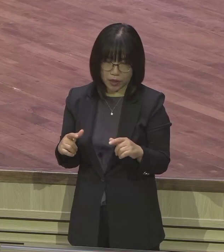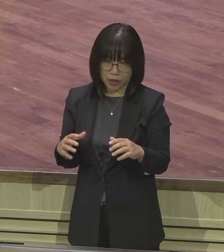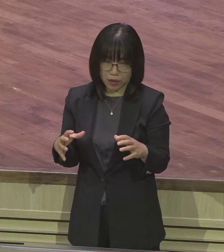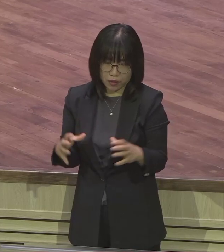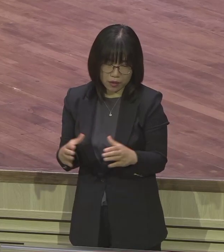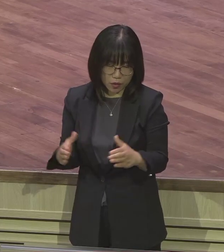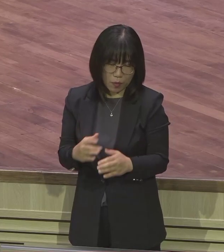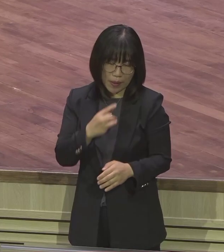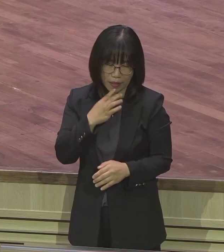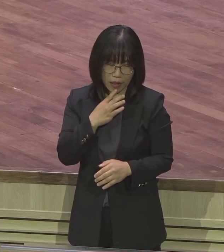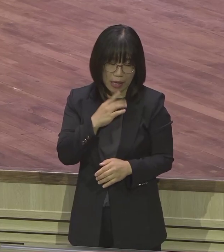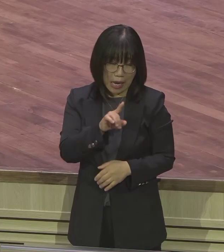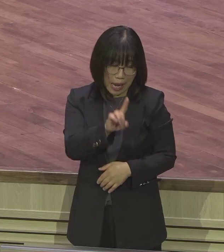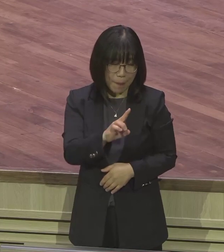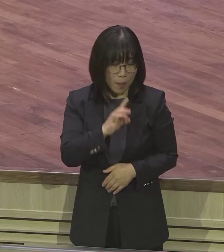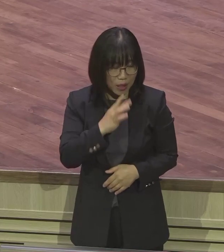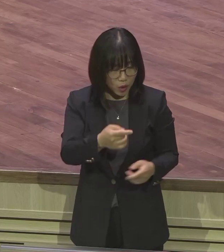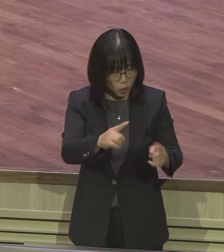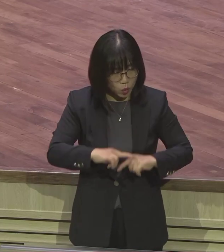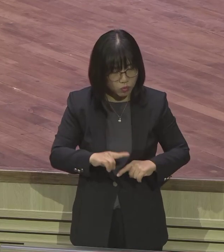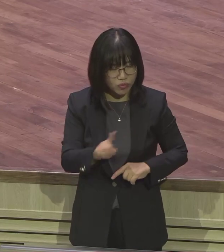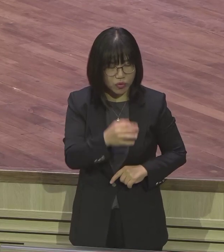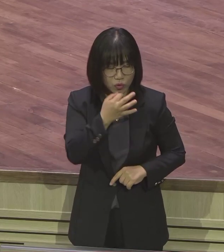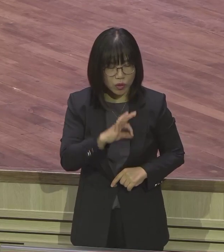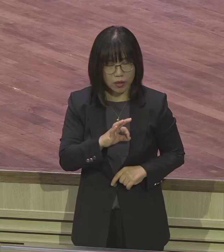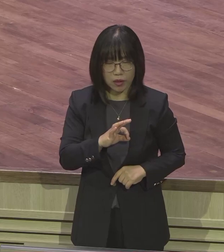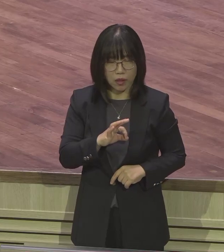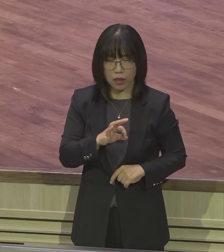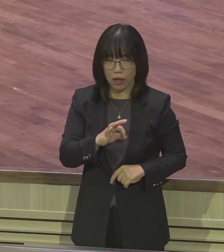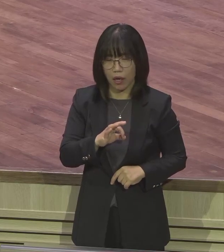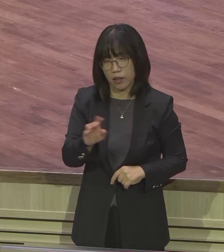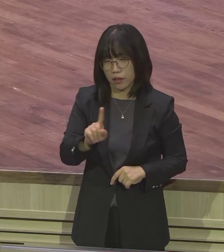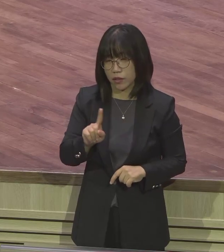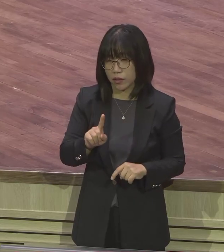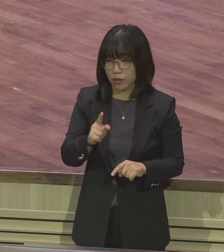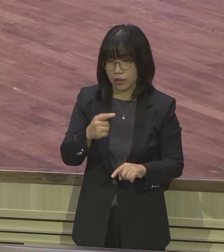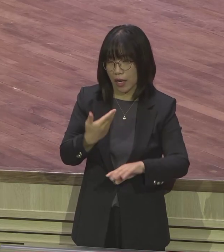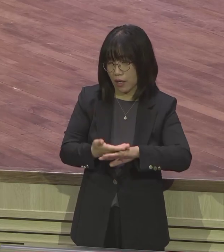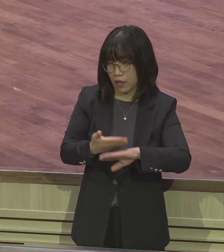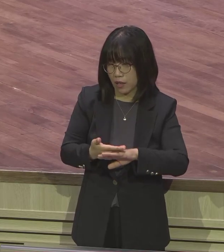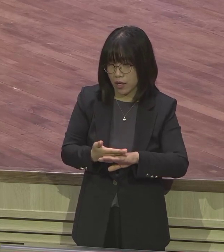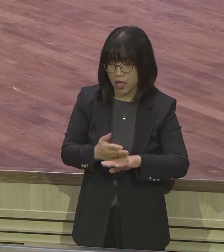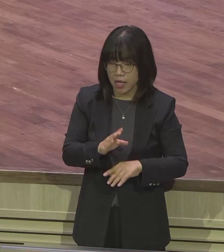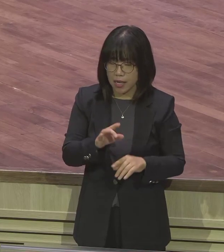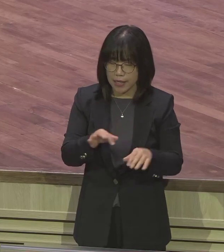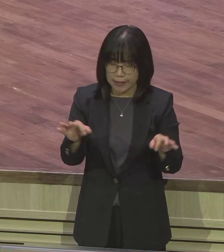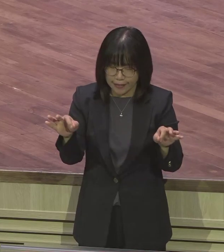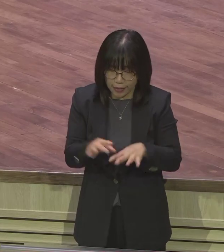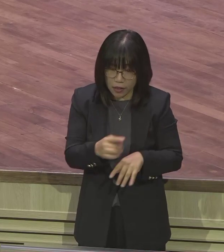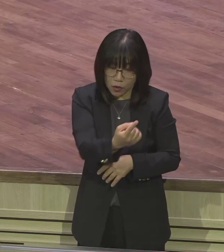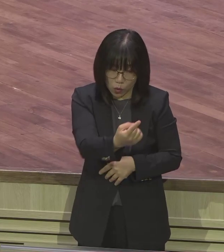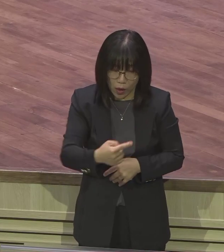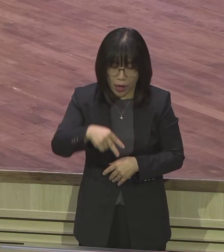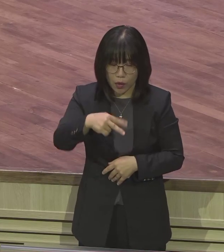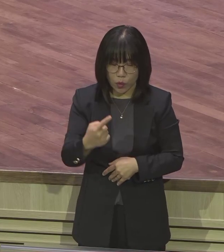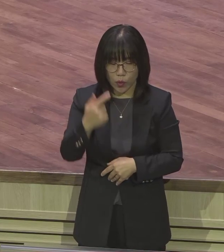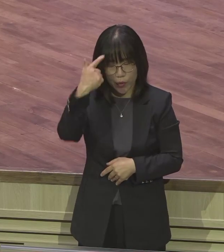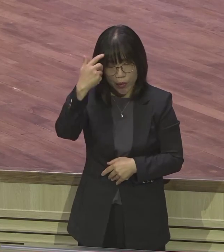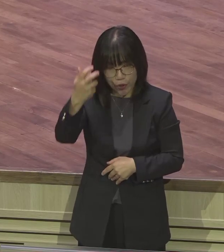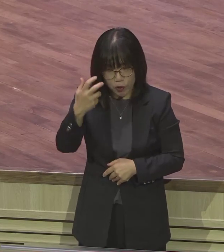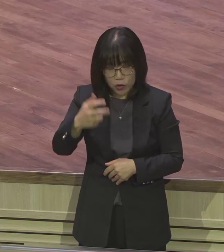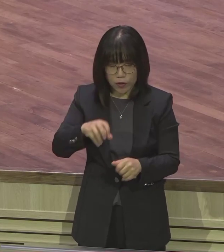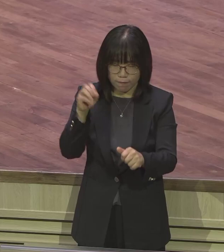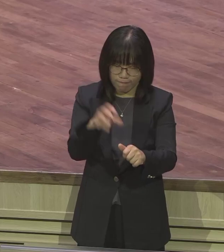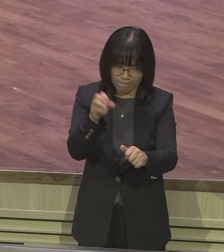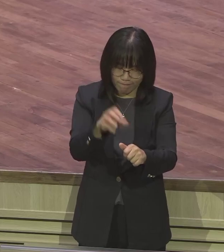한 번 왔더라도 듣고 어떻게 하든 복음 듣게 해주고 한 번에 듣도록 해주도록 애를 쓰는 그 영적